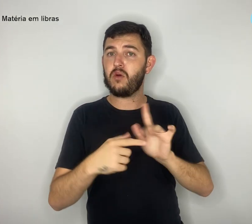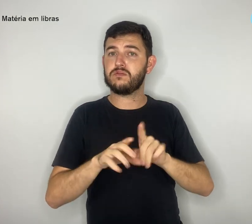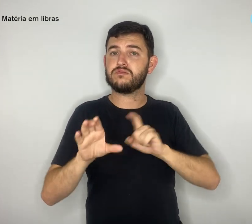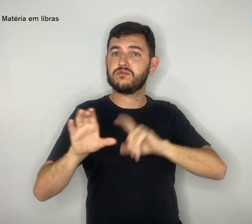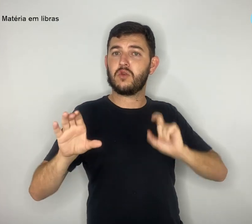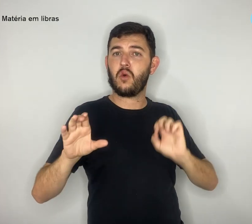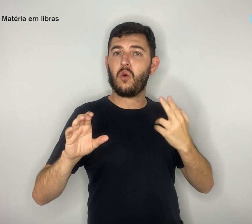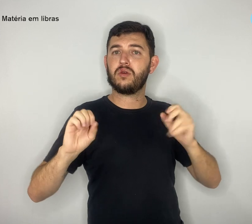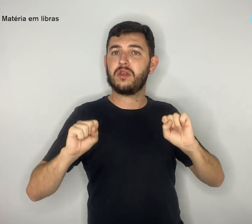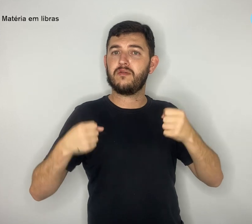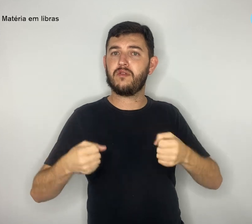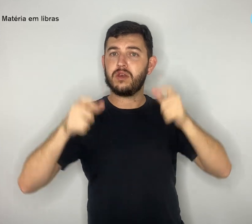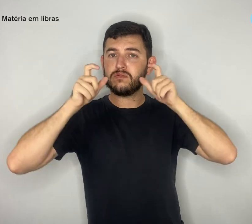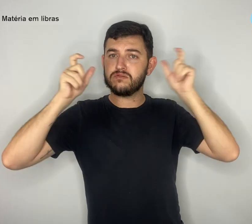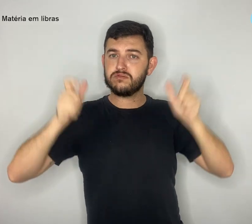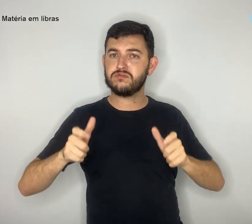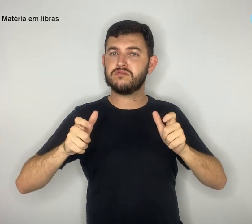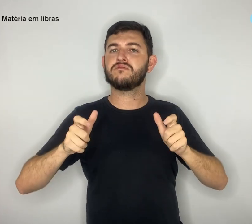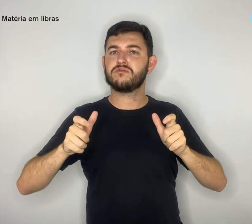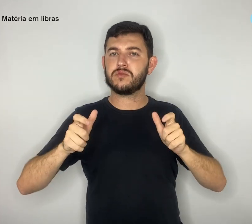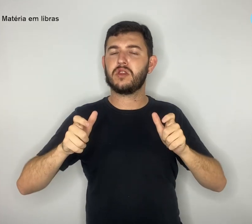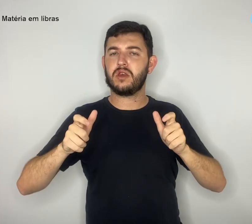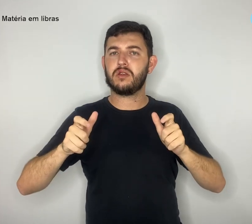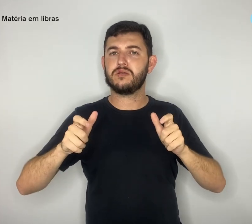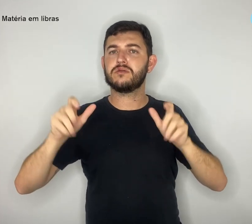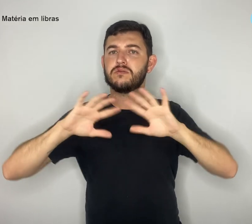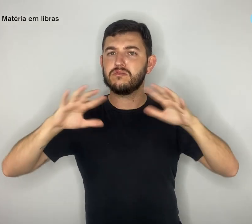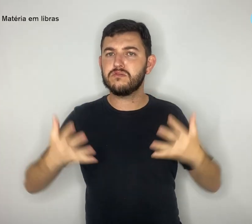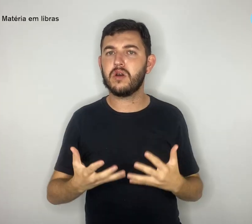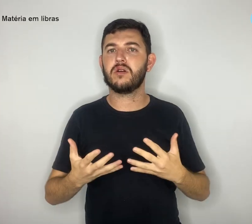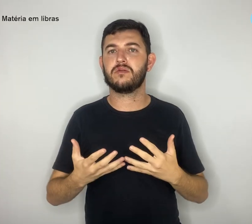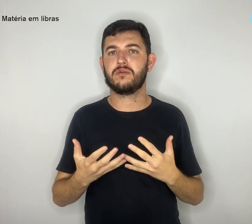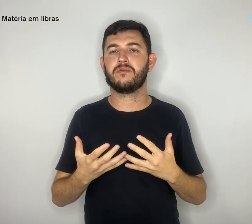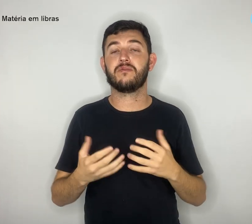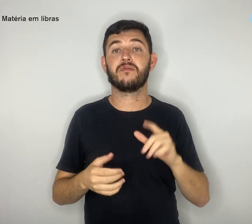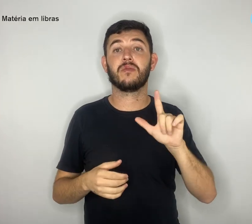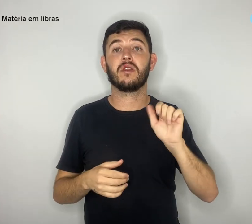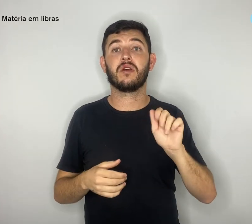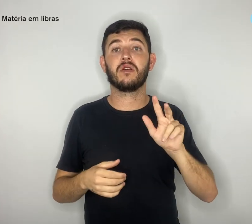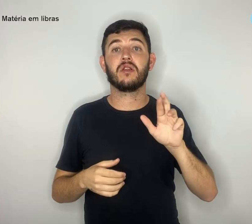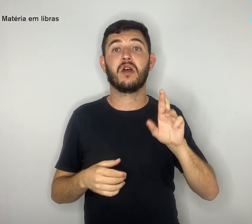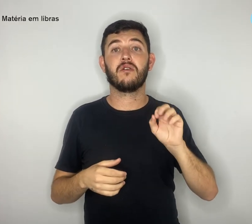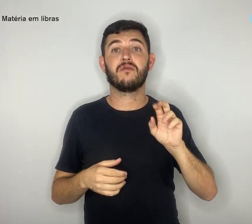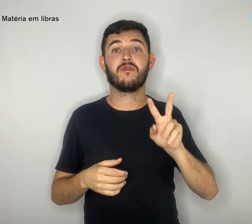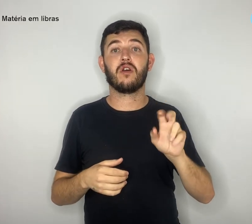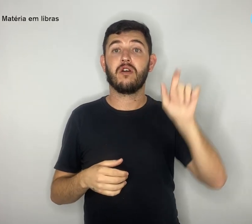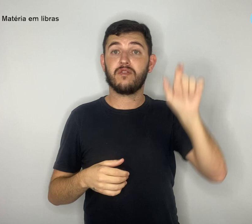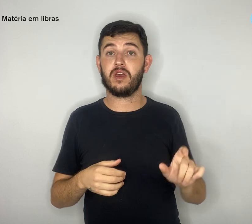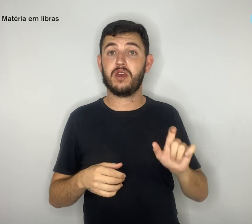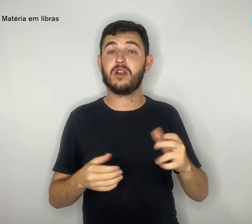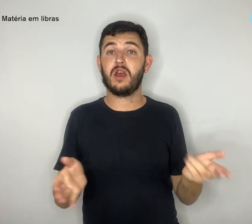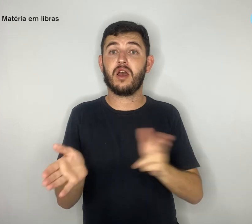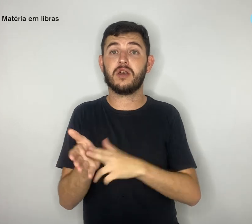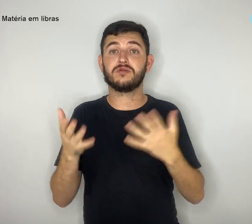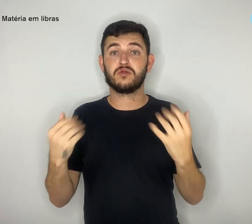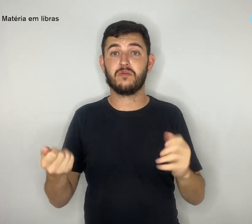os seus interesses internacionalmente. Lavrov reassumiu a situação numa frase: